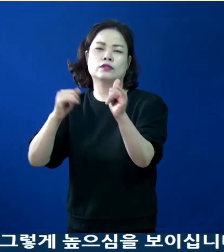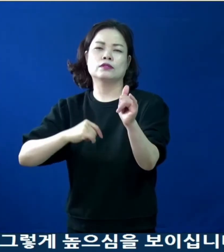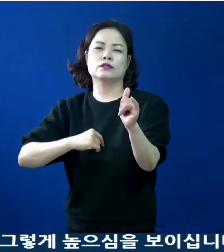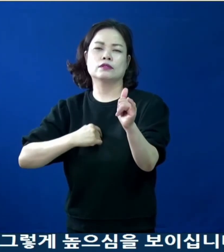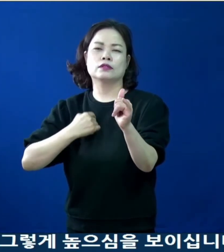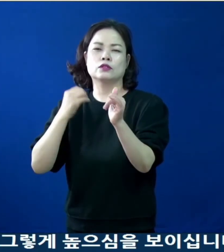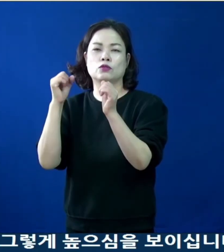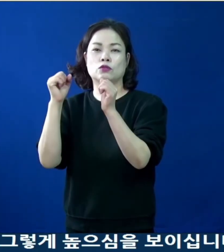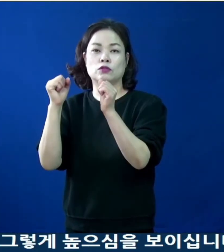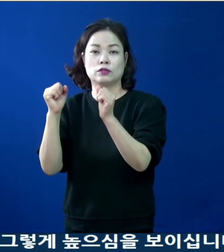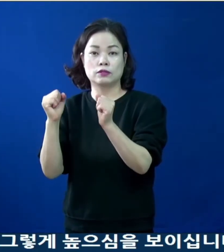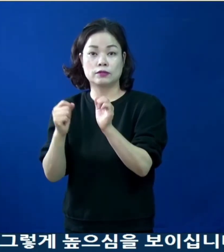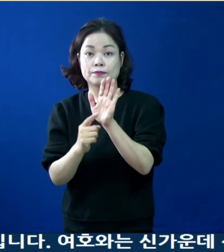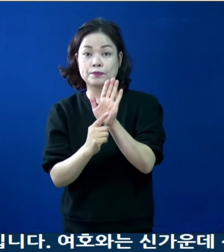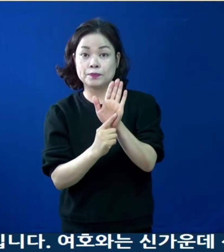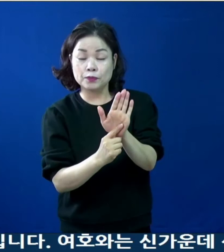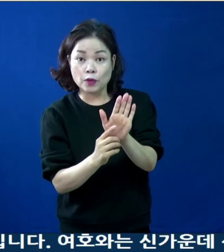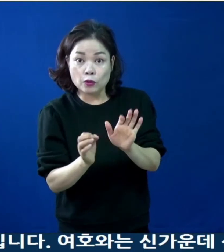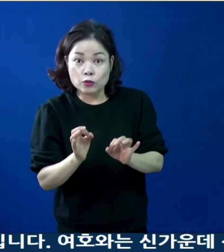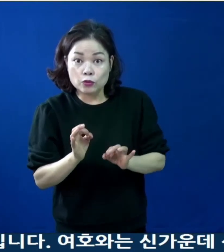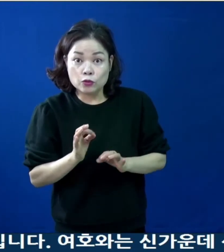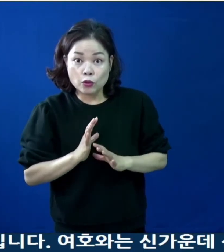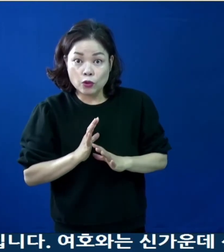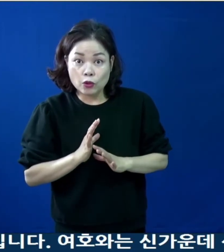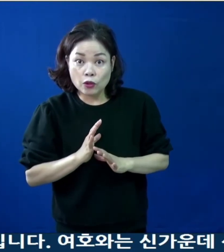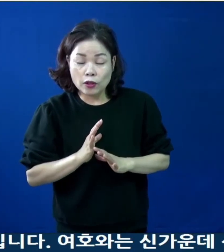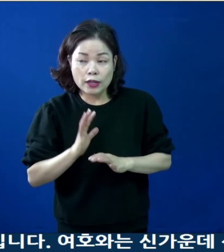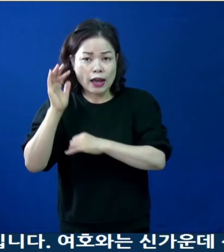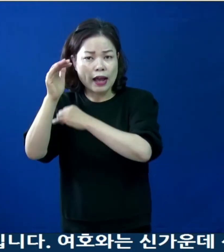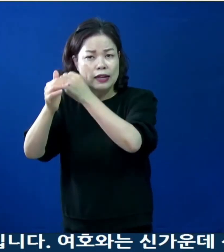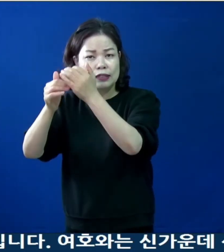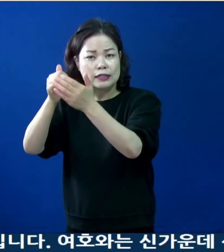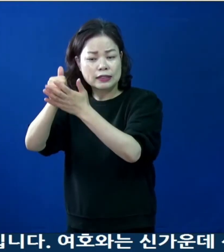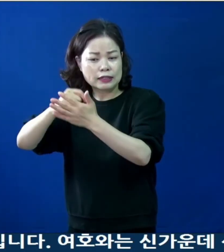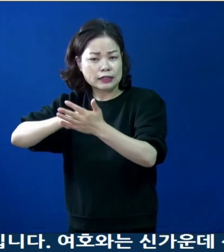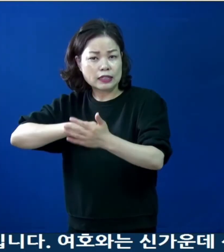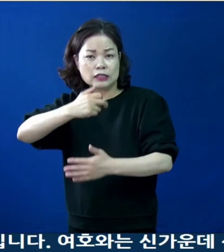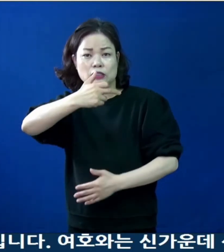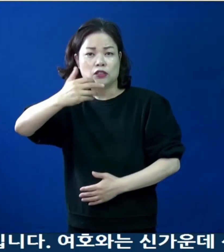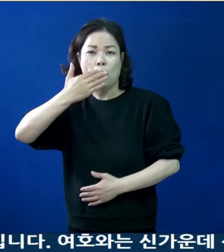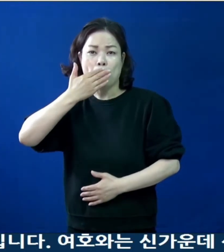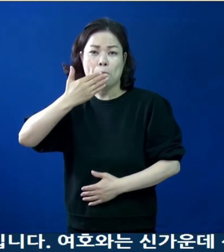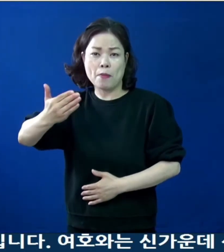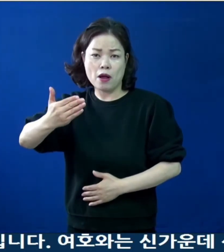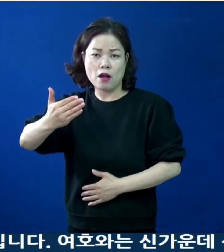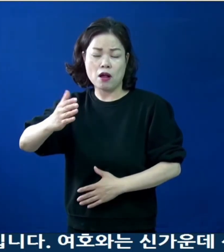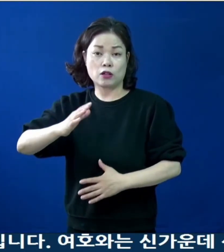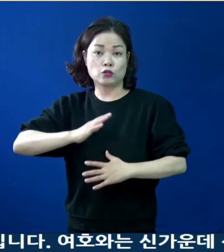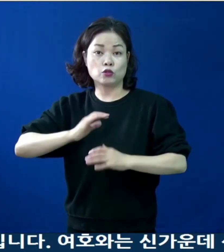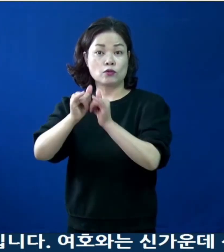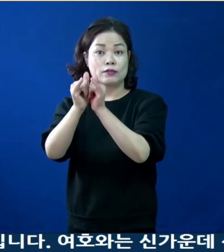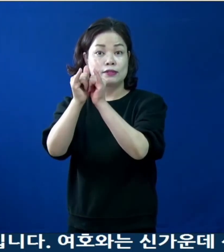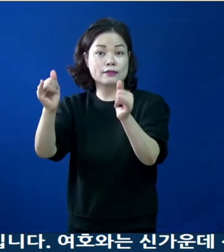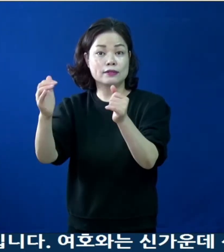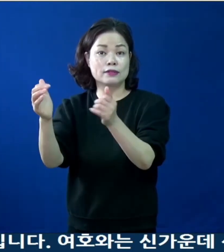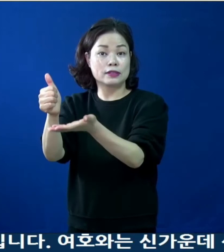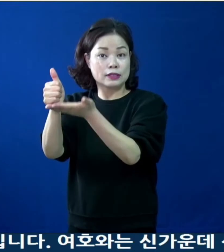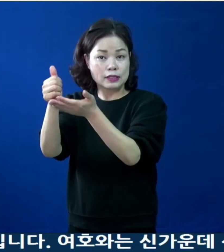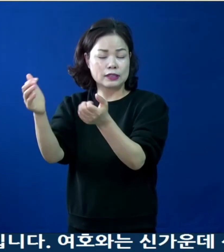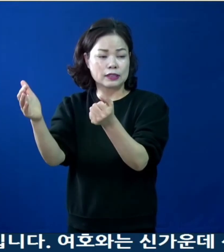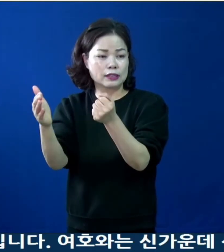스스로 계시하십니다. 그런데 놀랍게도 하나님께서는 자신이 크고 능하며 두려운 존재이기 때문에